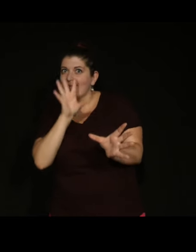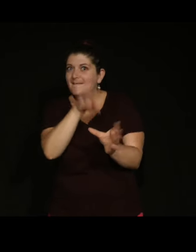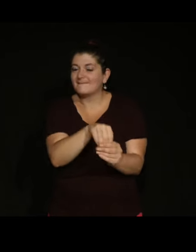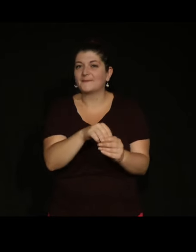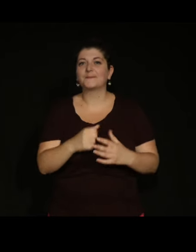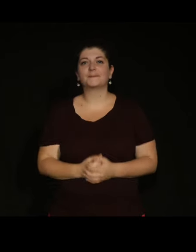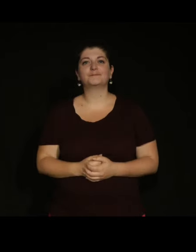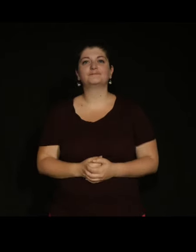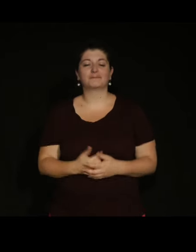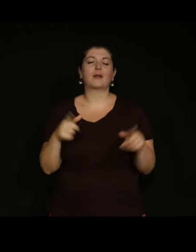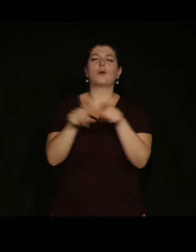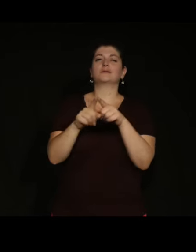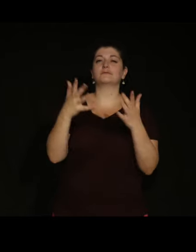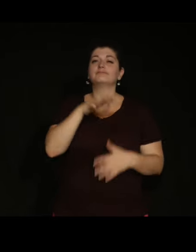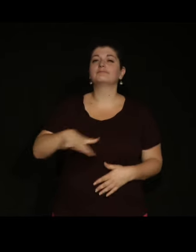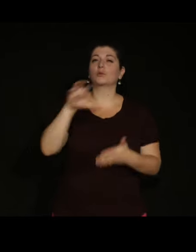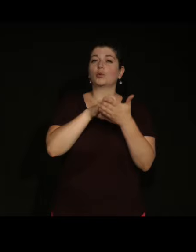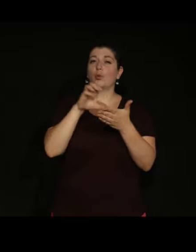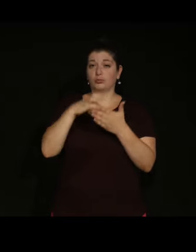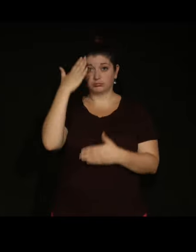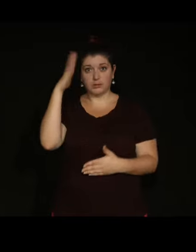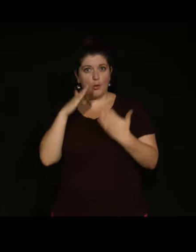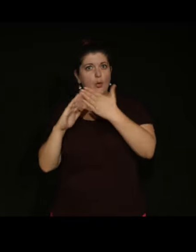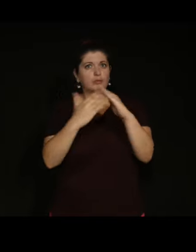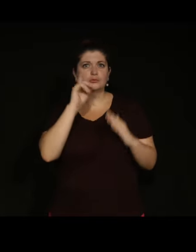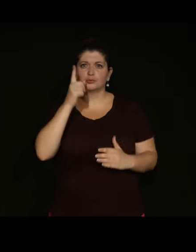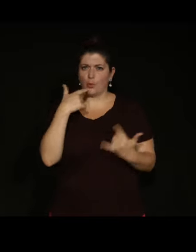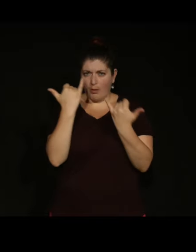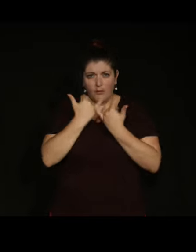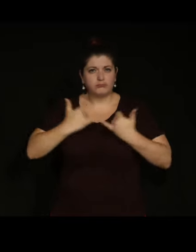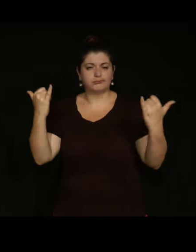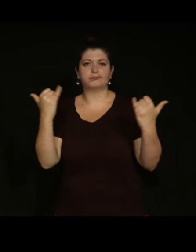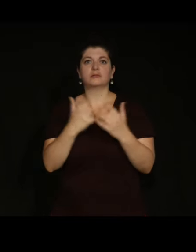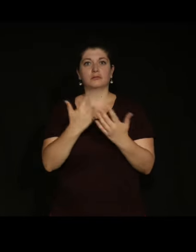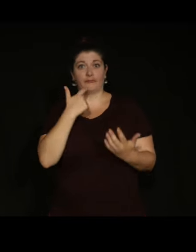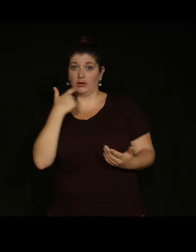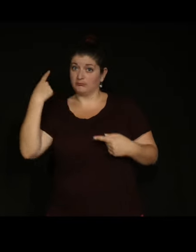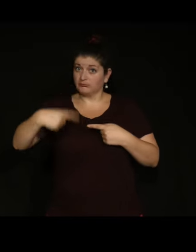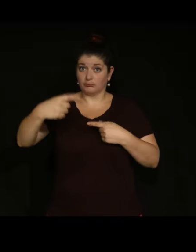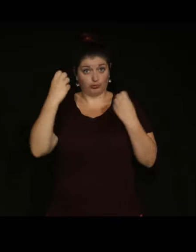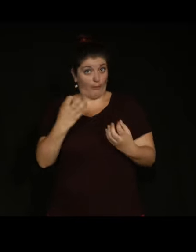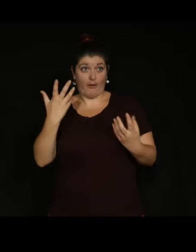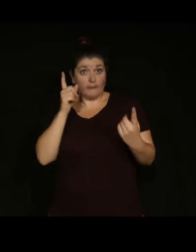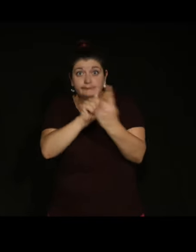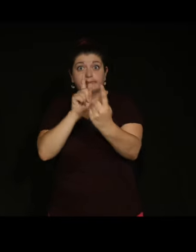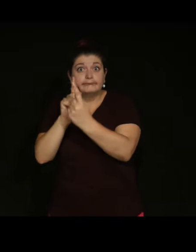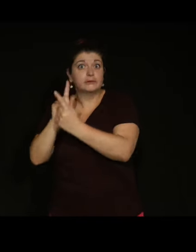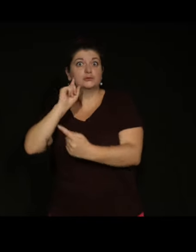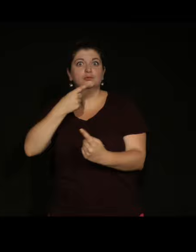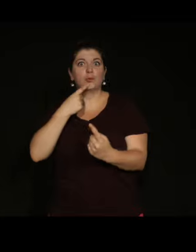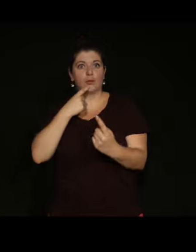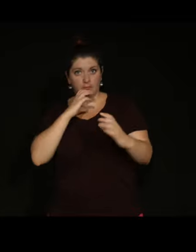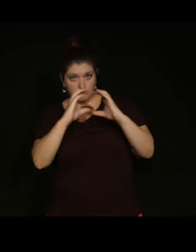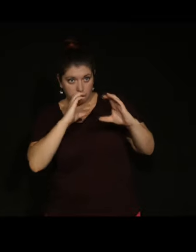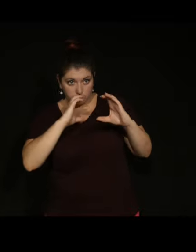Et voilà, du coup, je me suis mise au cours, et d'où l'intérêt de ce stage aussi. Et puis bon, bah, tout ça,